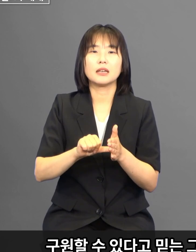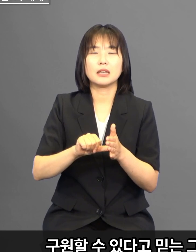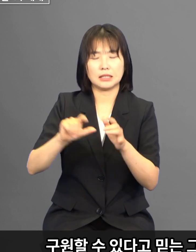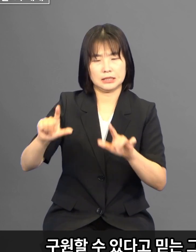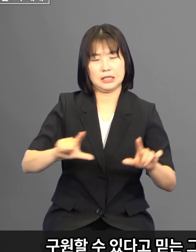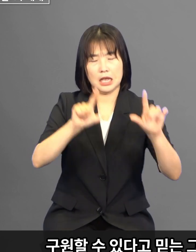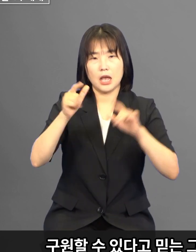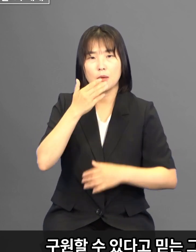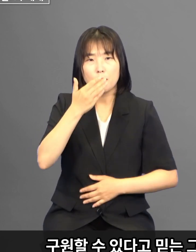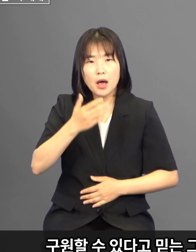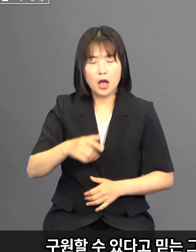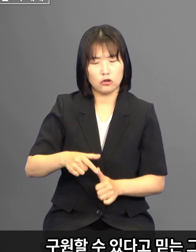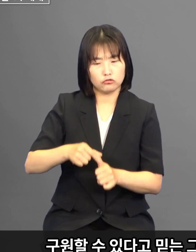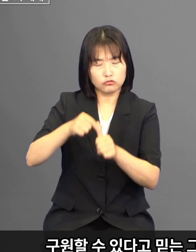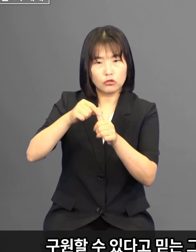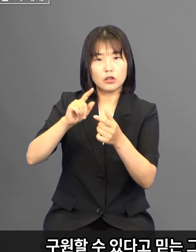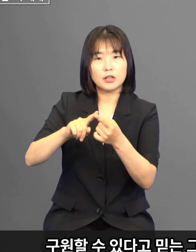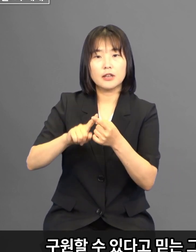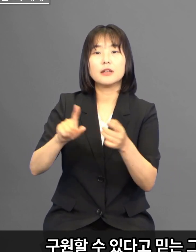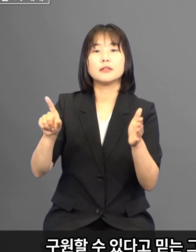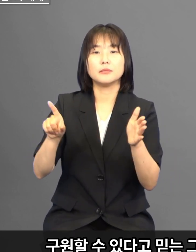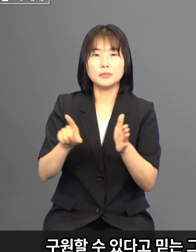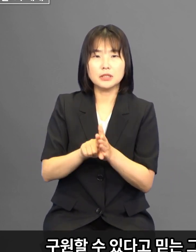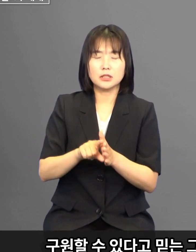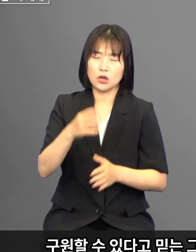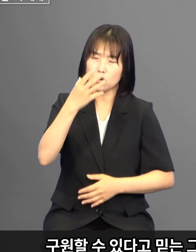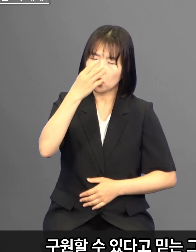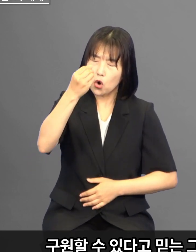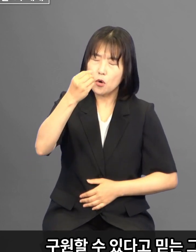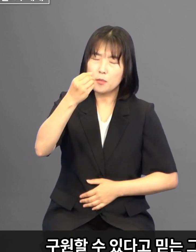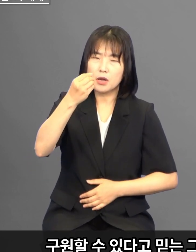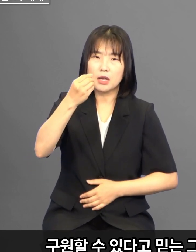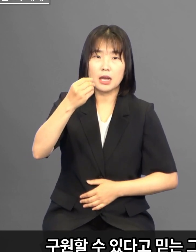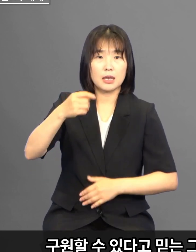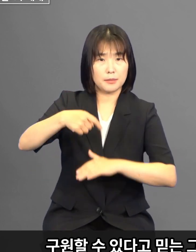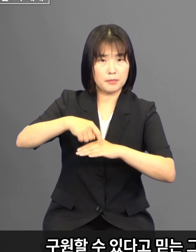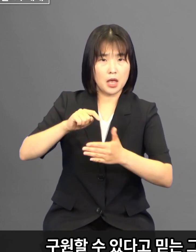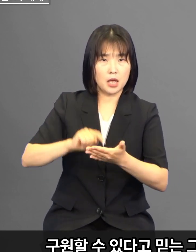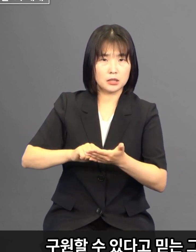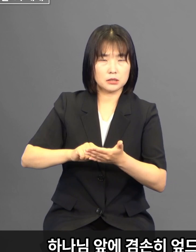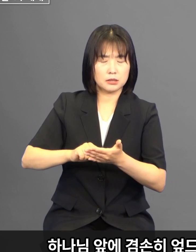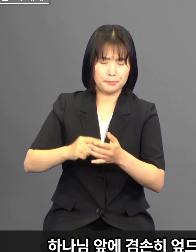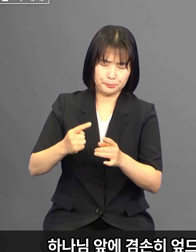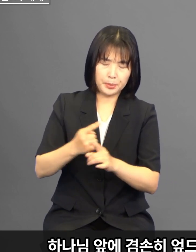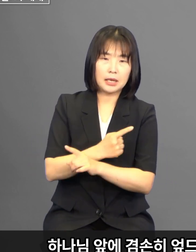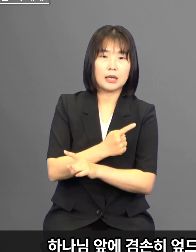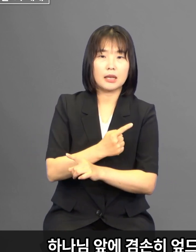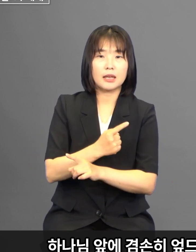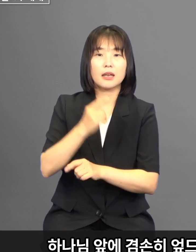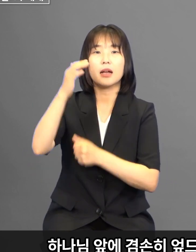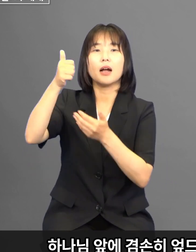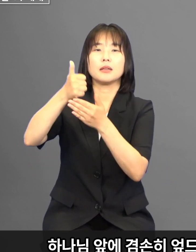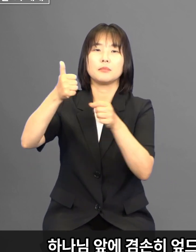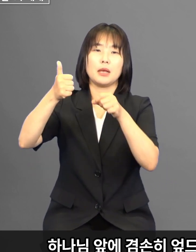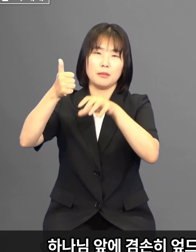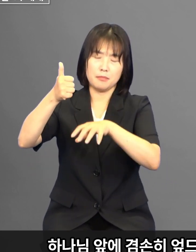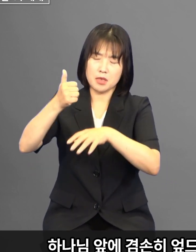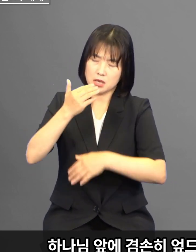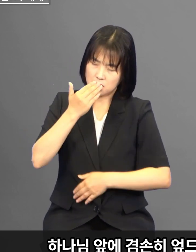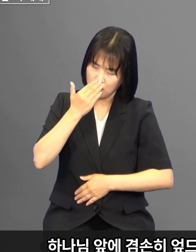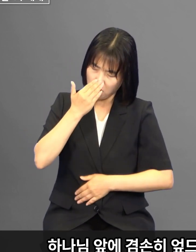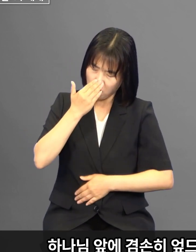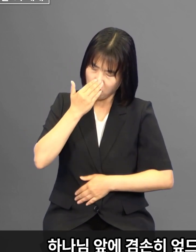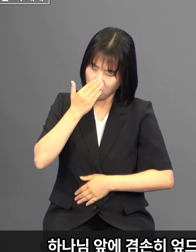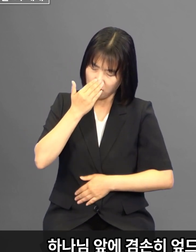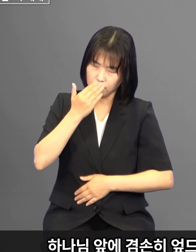있고 구원할 수 있다라고 믿는 그 교만하고 완고한 그 마음이 꺾이고 하나님 앞에 겸손히